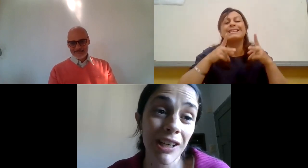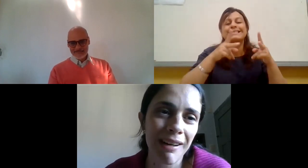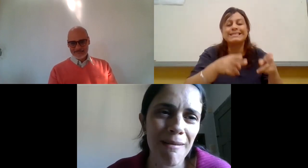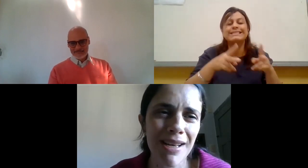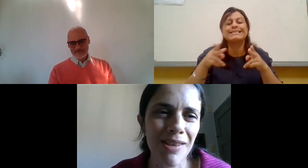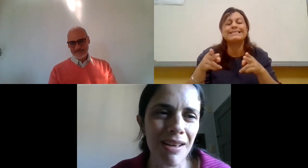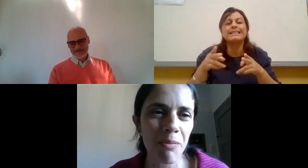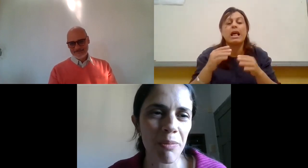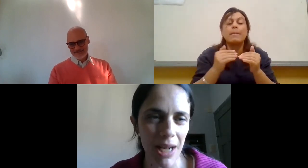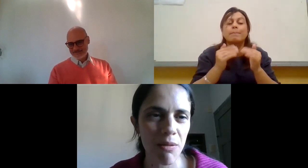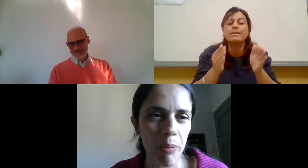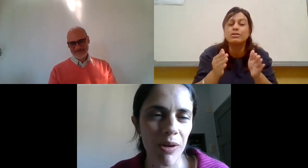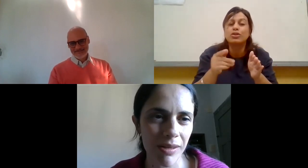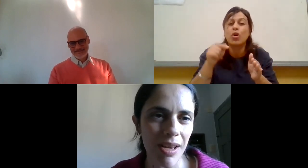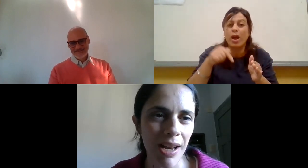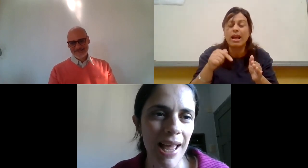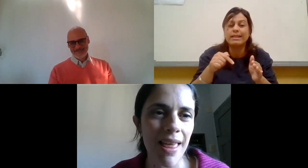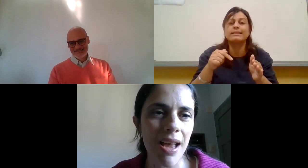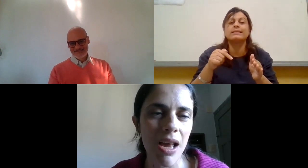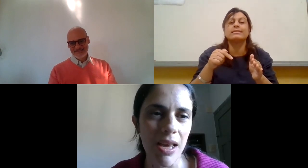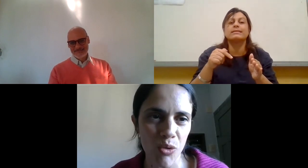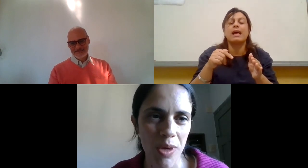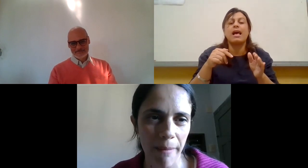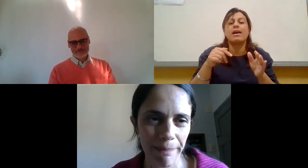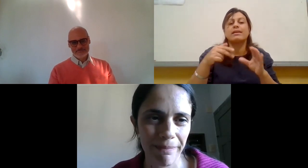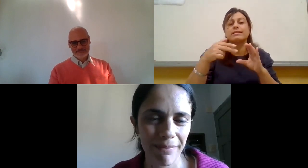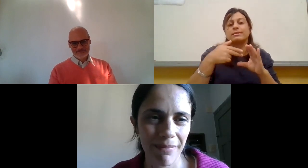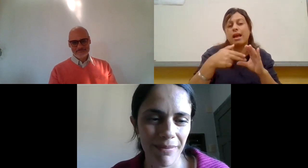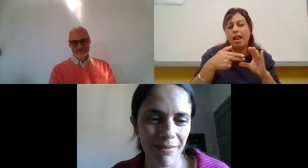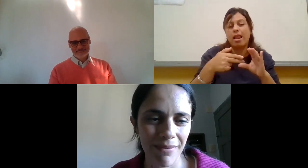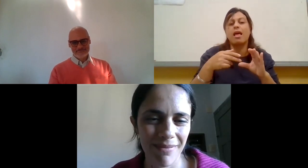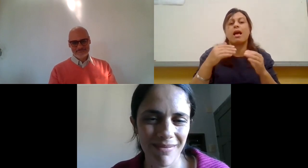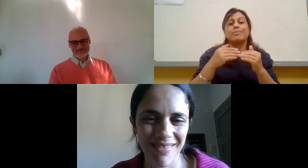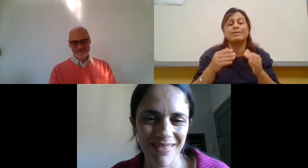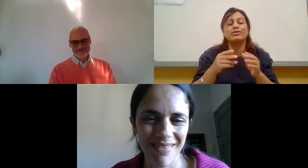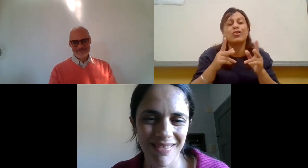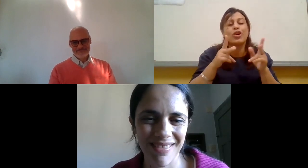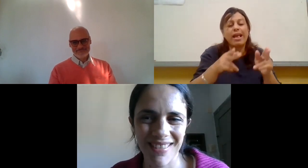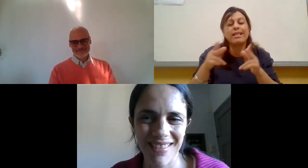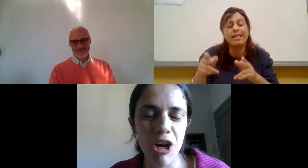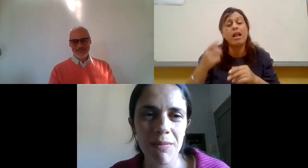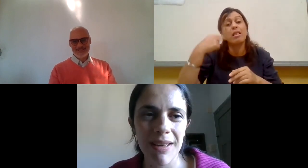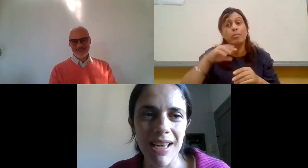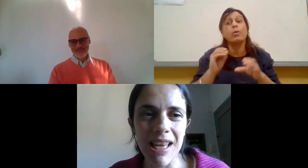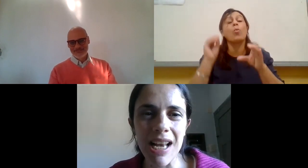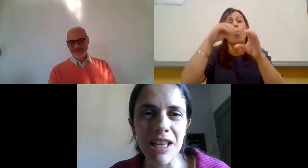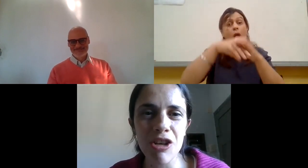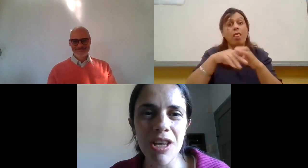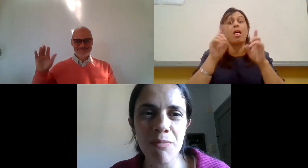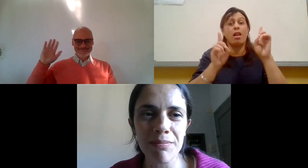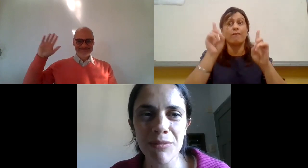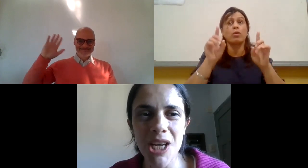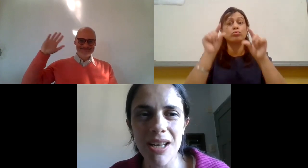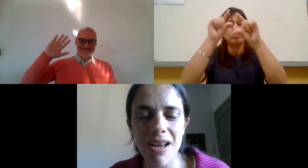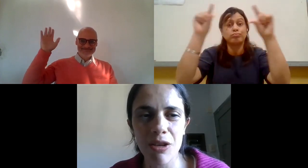no tengan que ver esos preparativos, pero sí, la idea es que quede subida. Gracias. Buenas. Bueno, que tengan